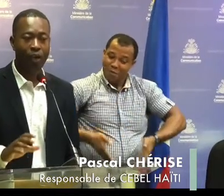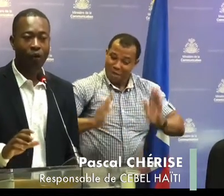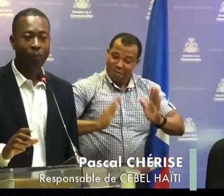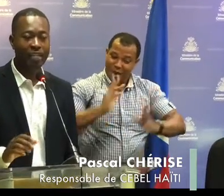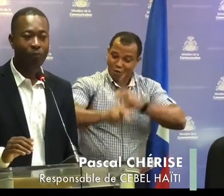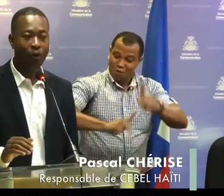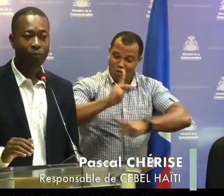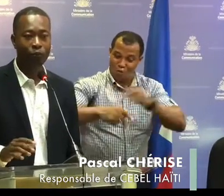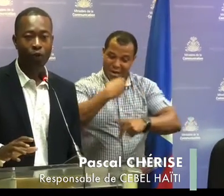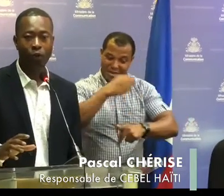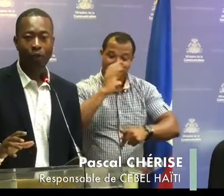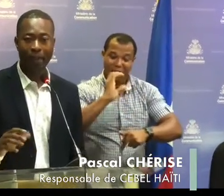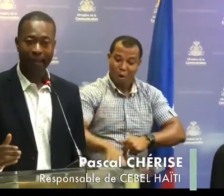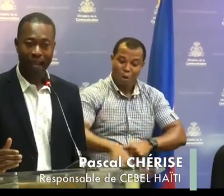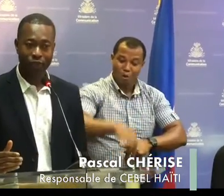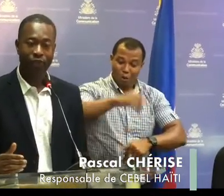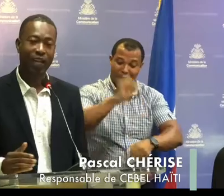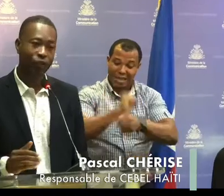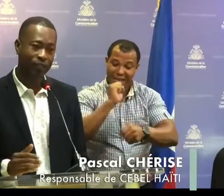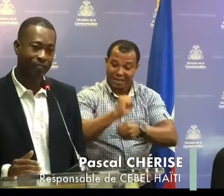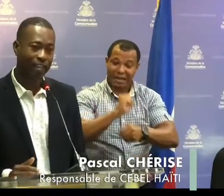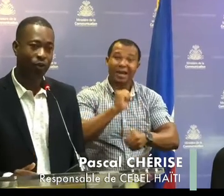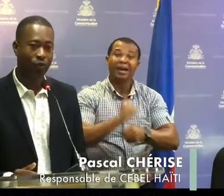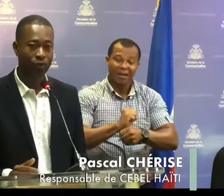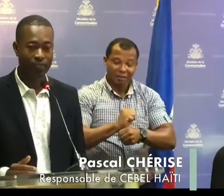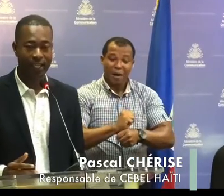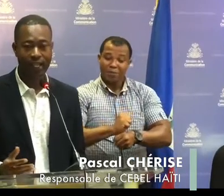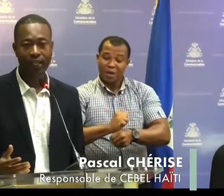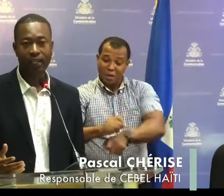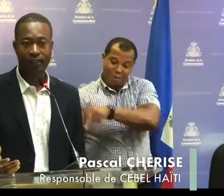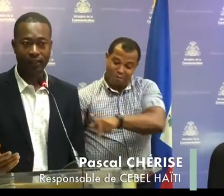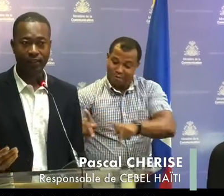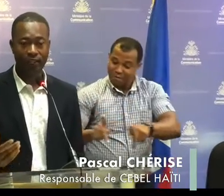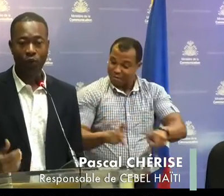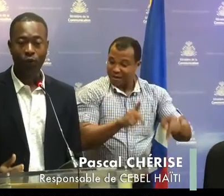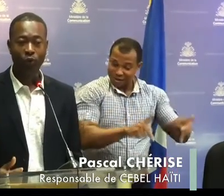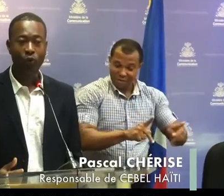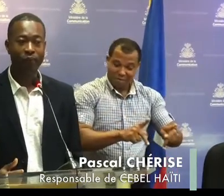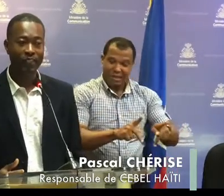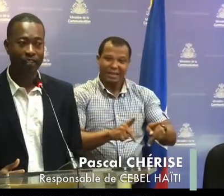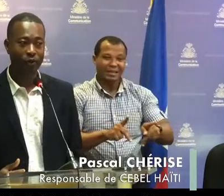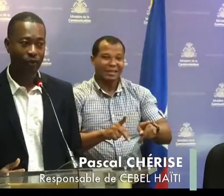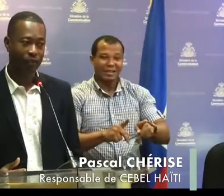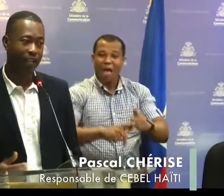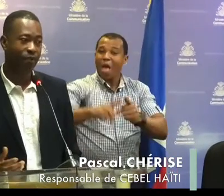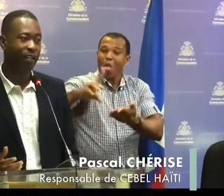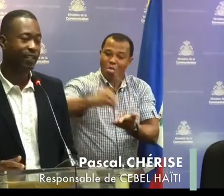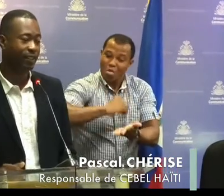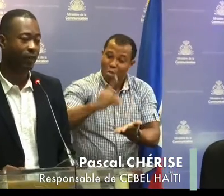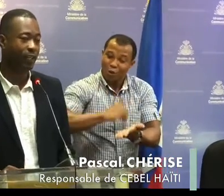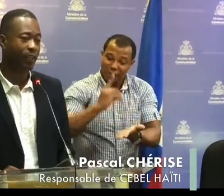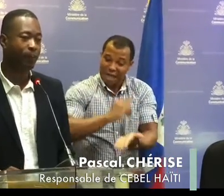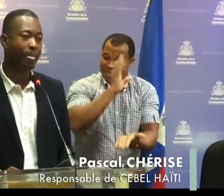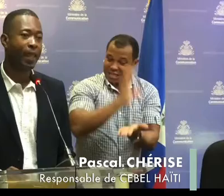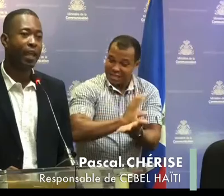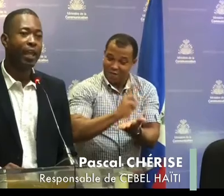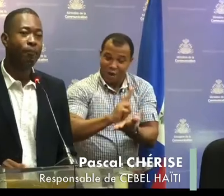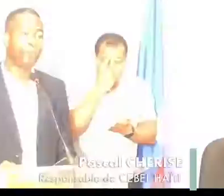d'infrastructure, un minimum de préparation dans dossier yo, dossier curriculum vitae yo, ça nous relève CV1,